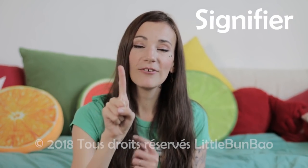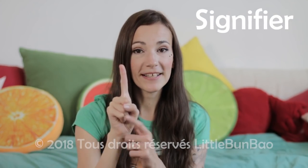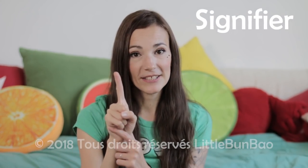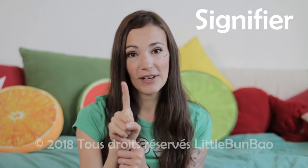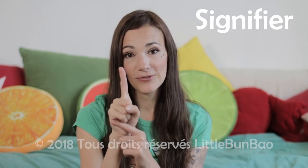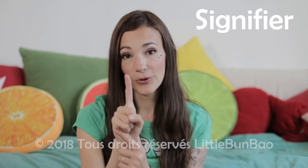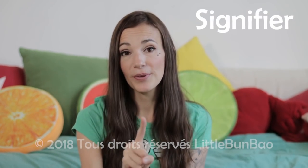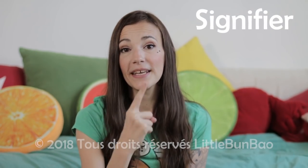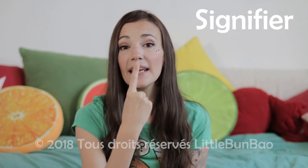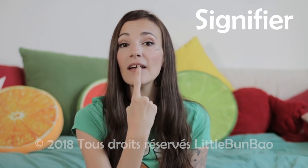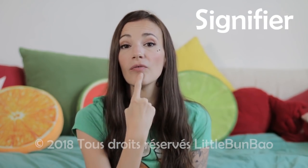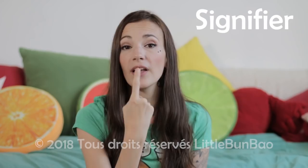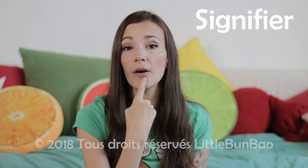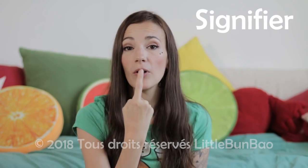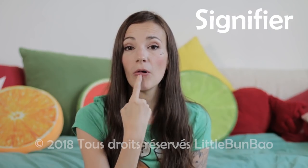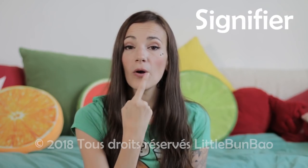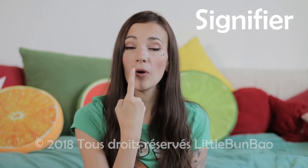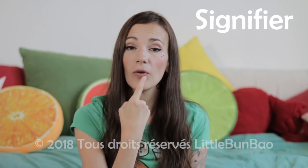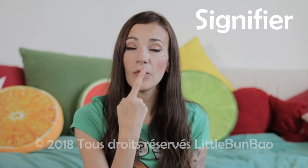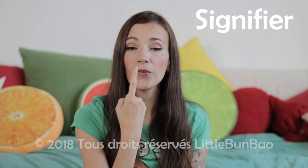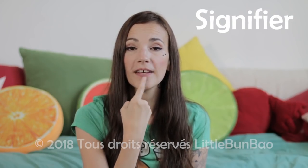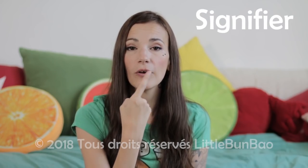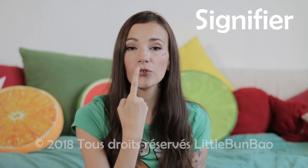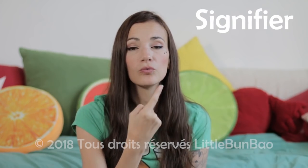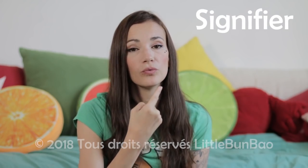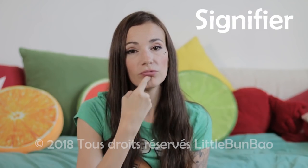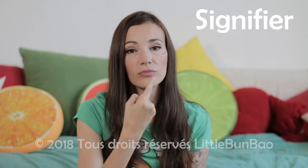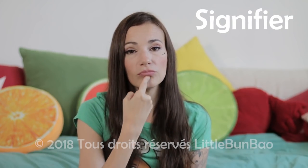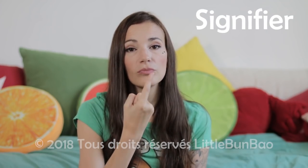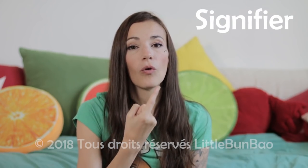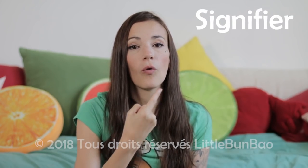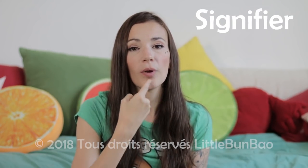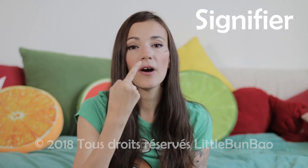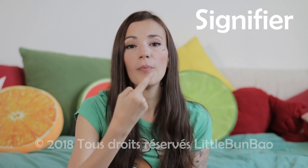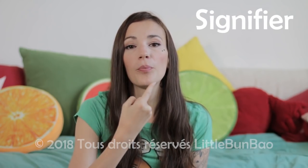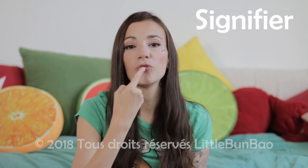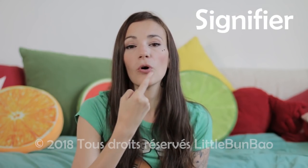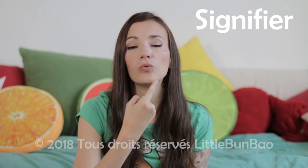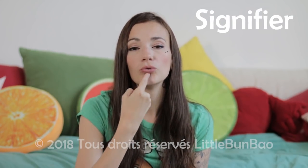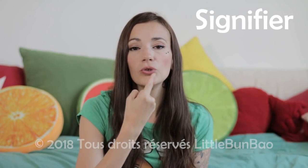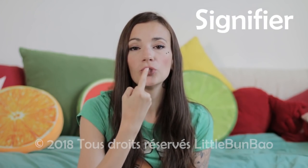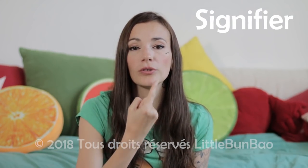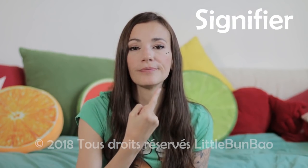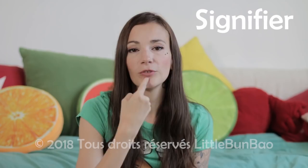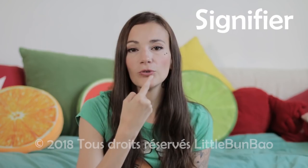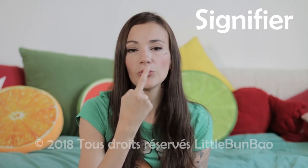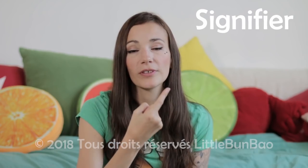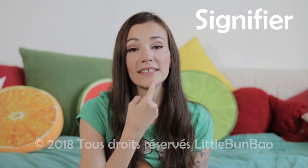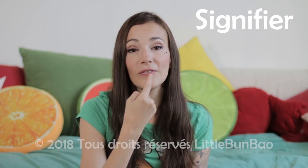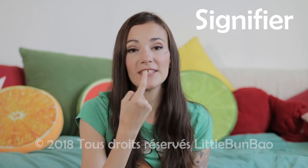reste des doigts sont repliés et on vient frotter en dessous. On met hop plusieurs coups. Touc touc, touc touc. Ça veut dire,